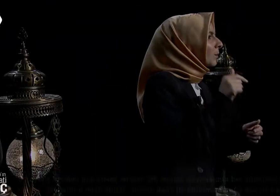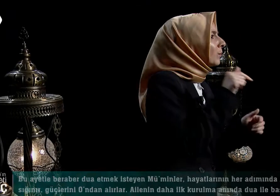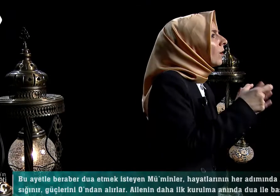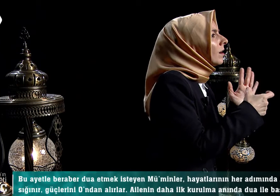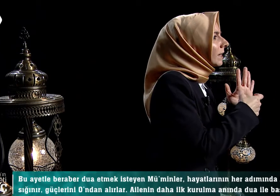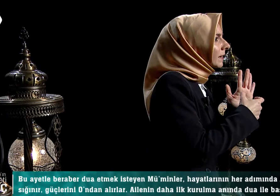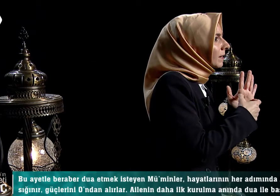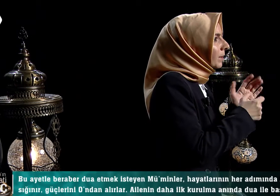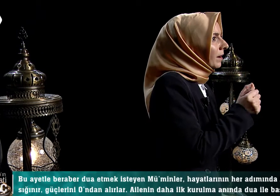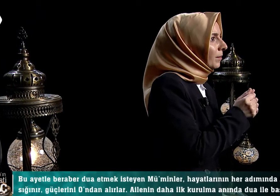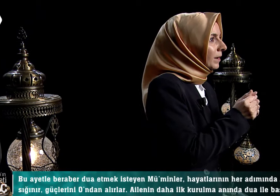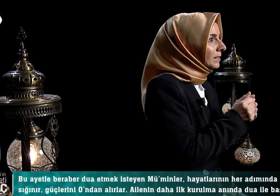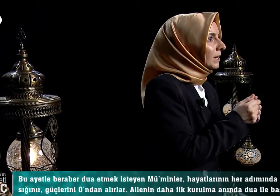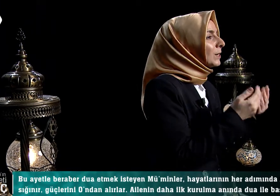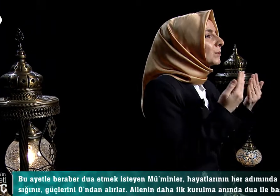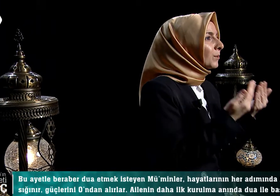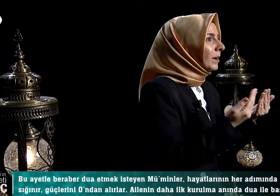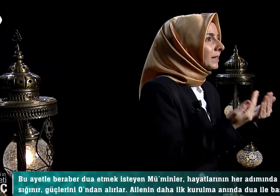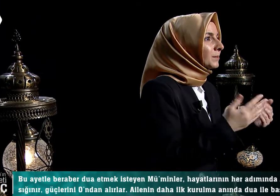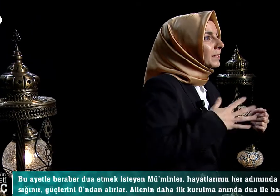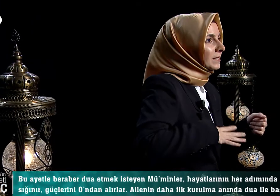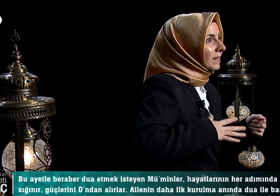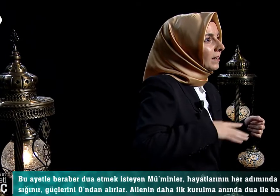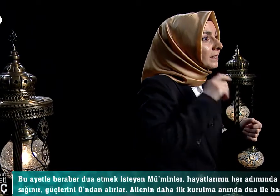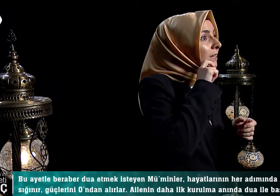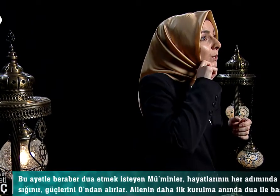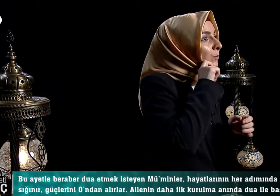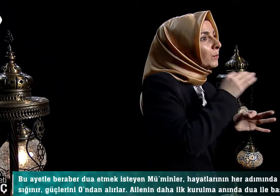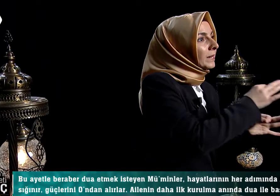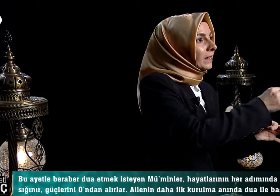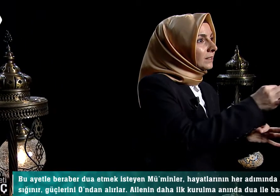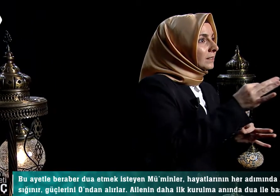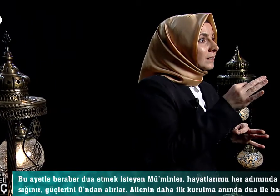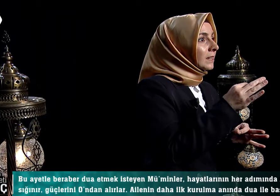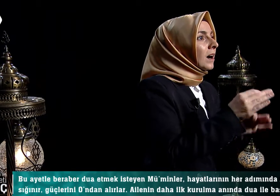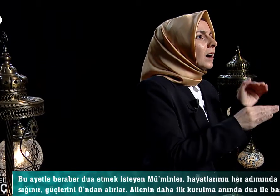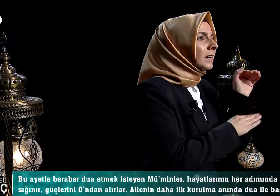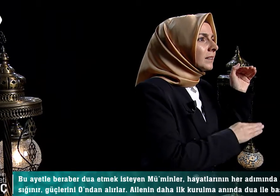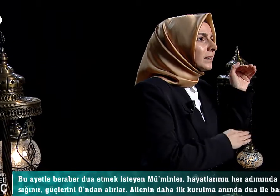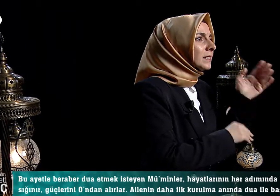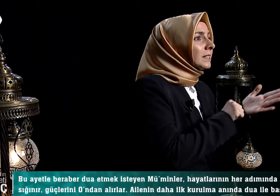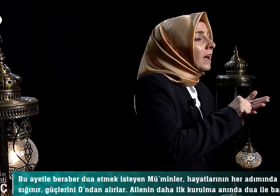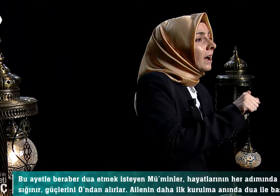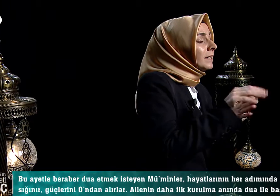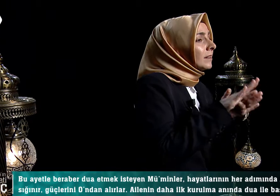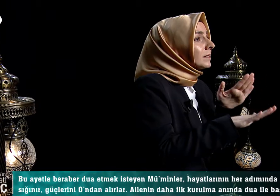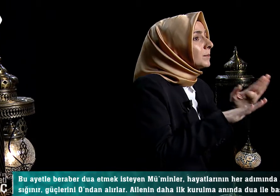Bu ayetle beraber dua etmek isteyen müminler hayatlarının her